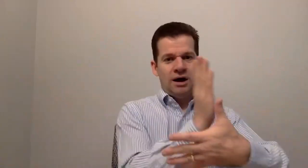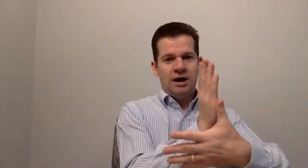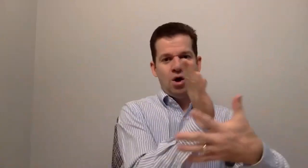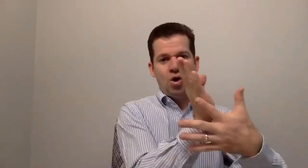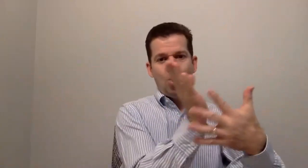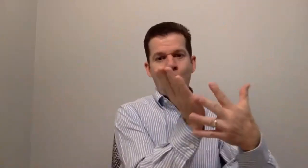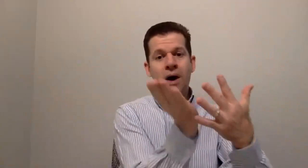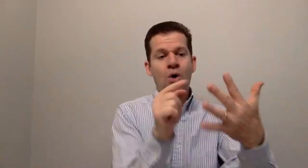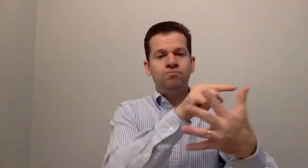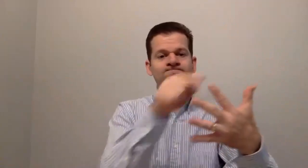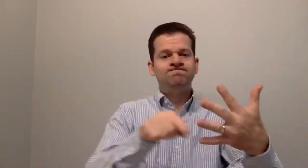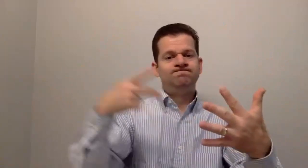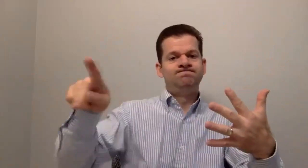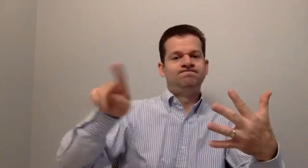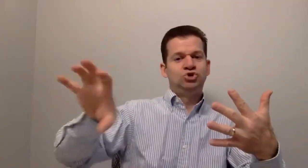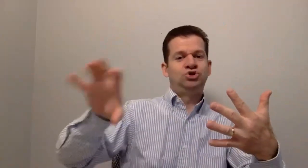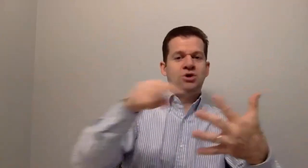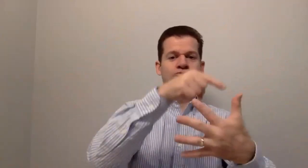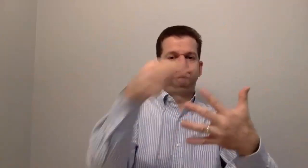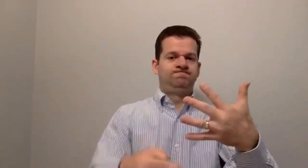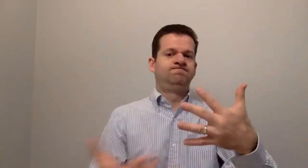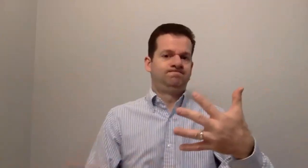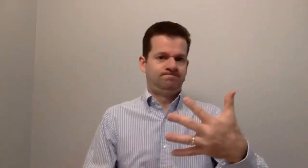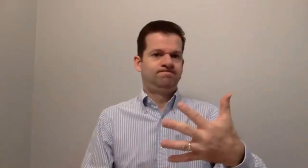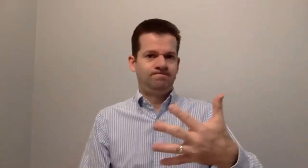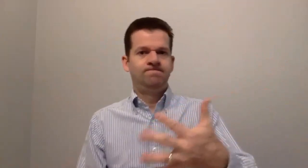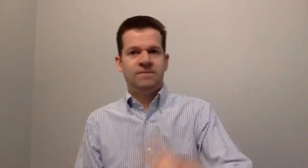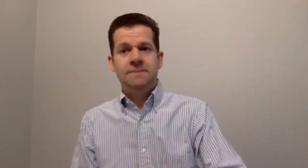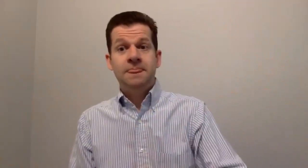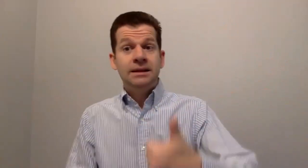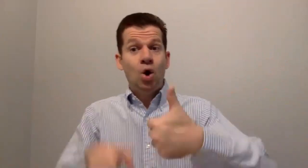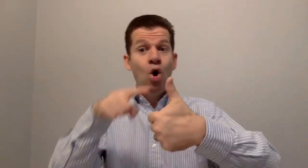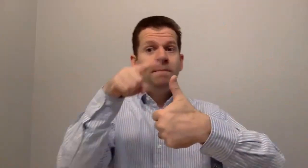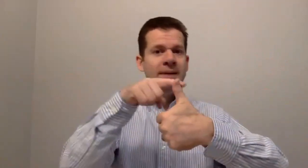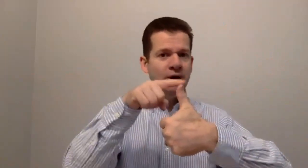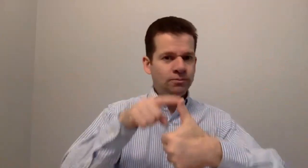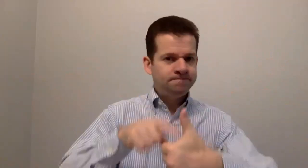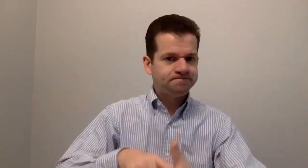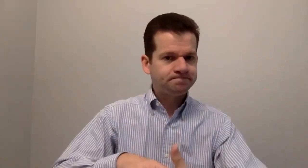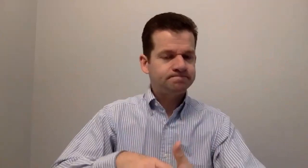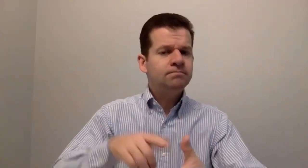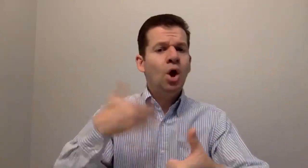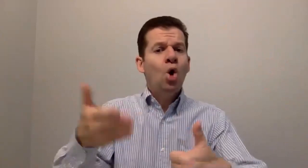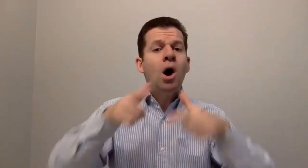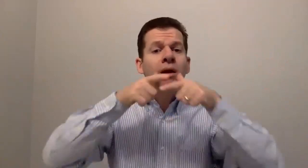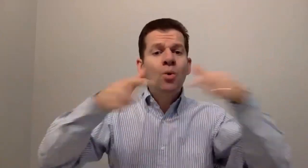ó. Qual jeito? Okay? Então, o primeiro. Qual a